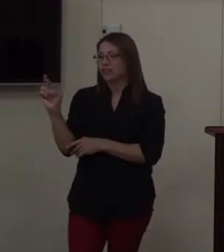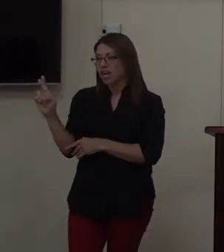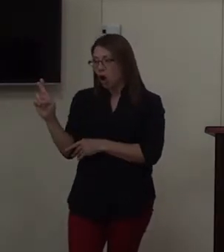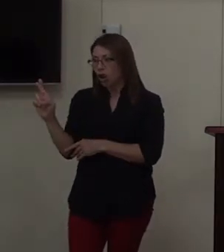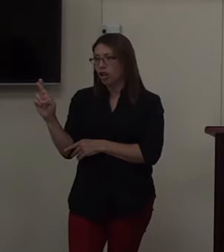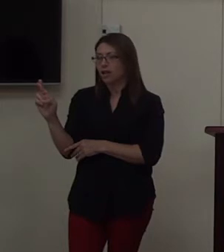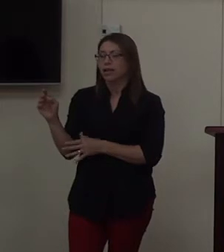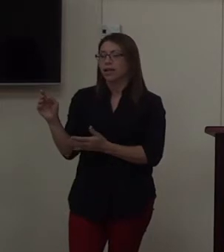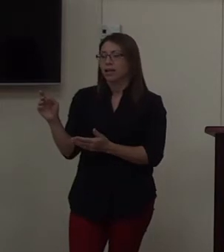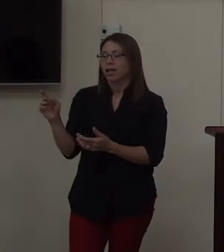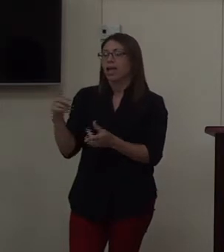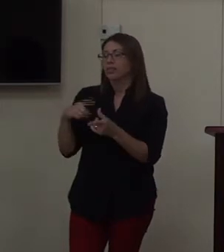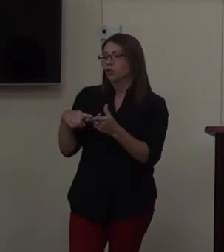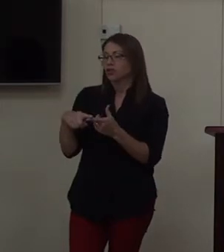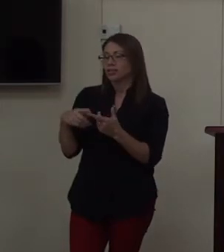Entonces,